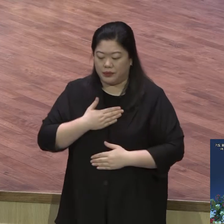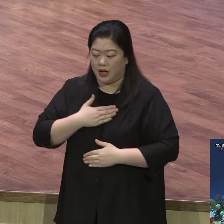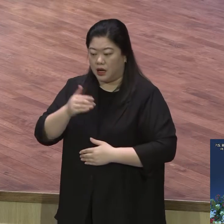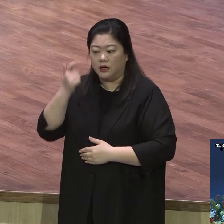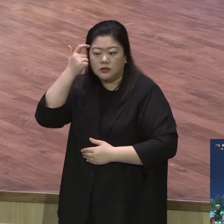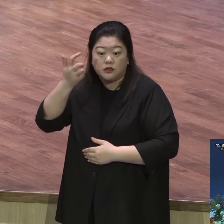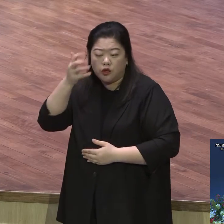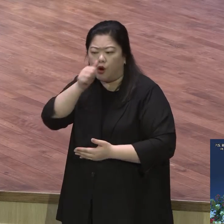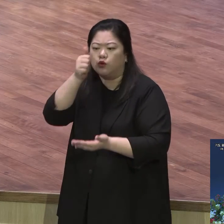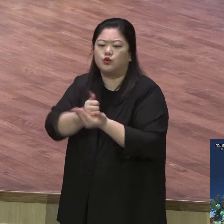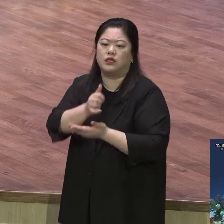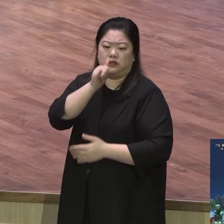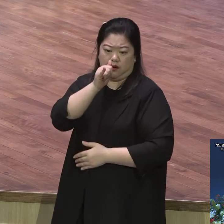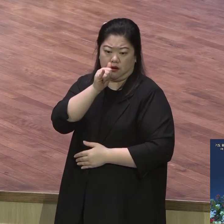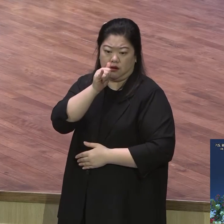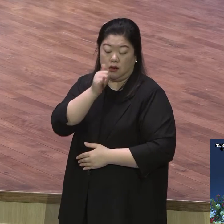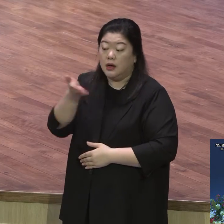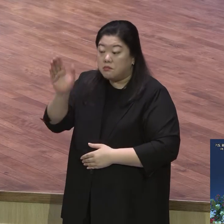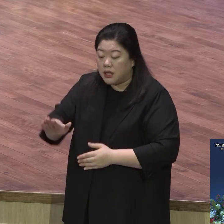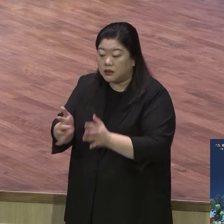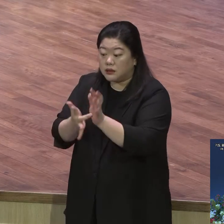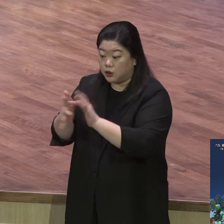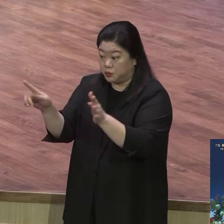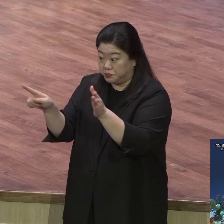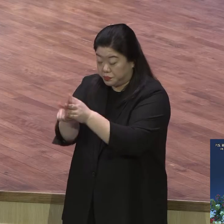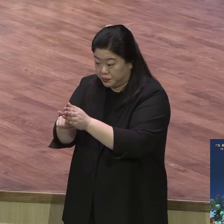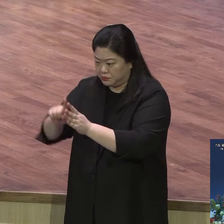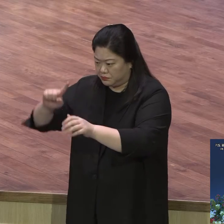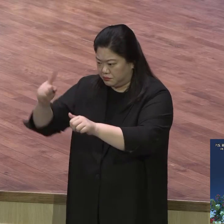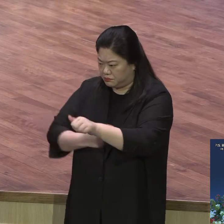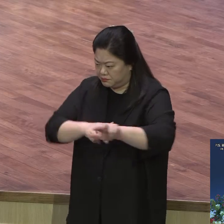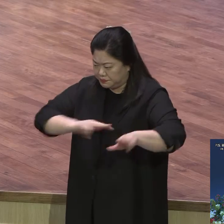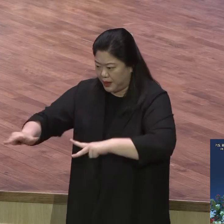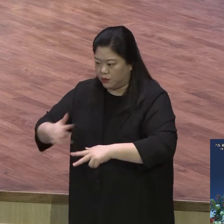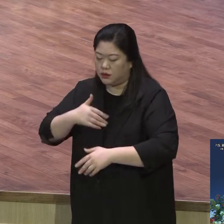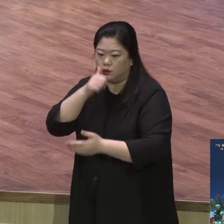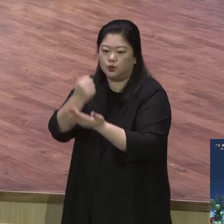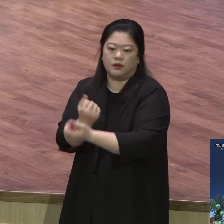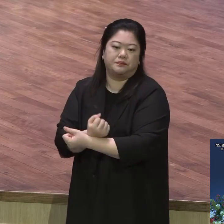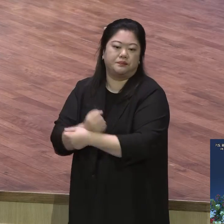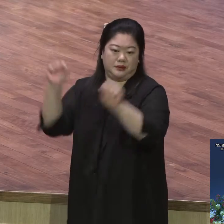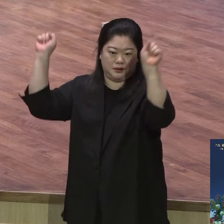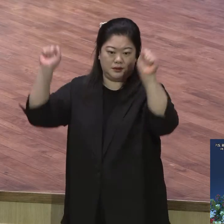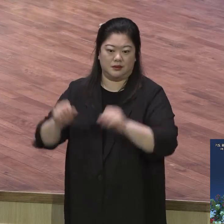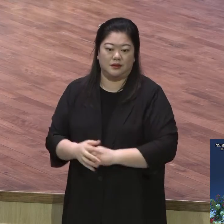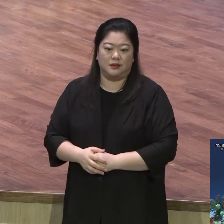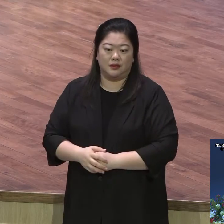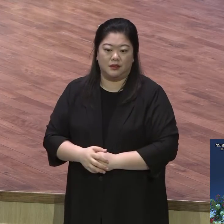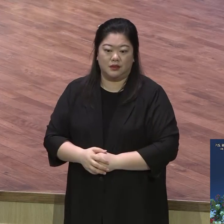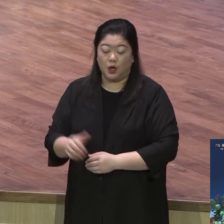되는데 예수 믿는 순간에 죄에서 해방. 죄와 사망의 법에서 너를 해방했다.